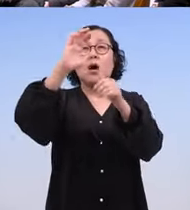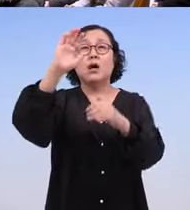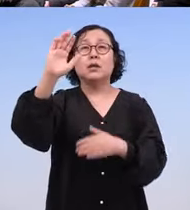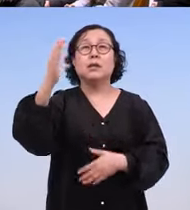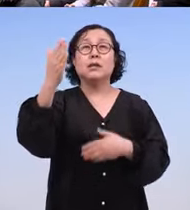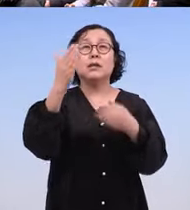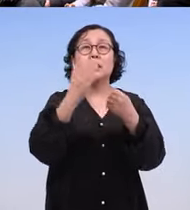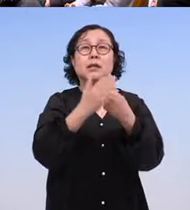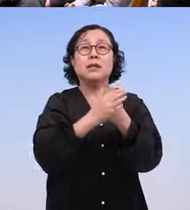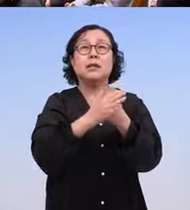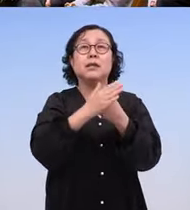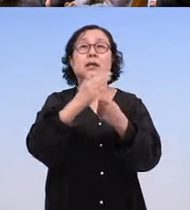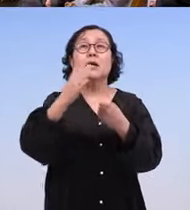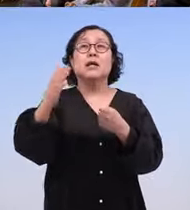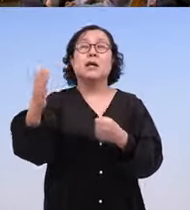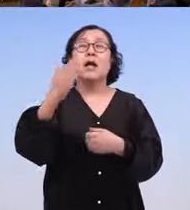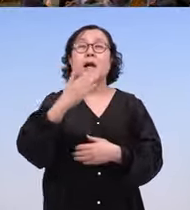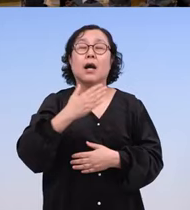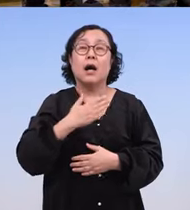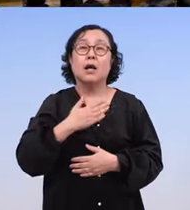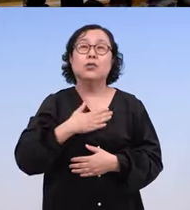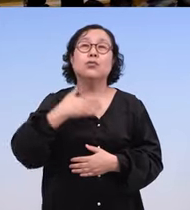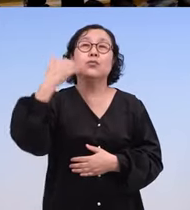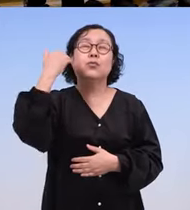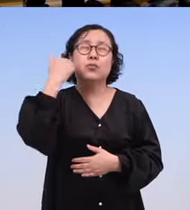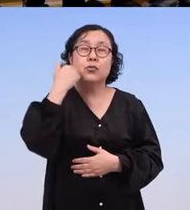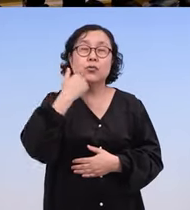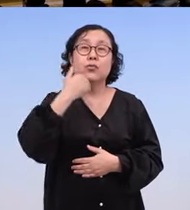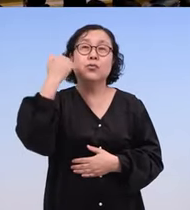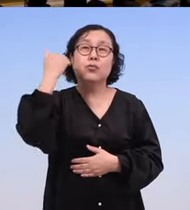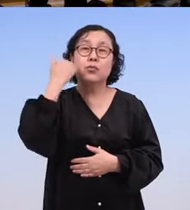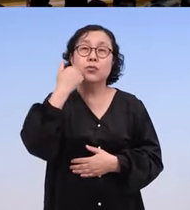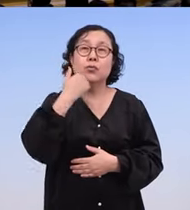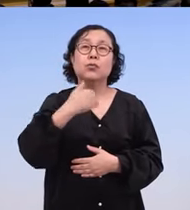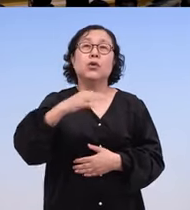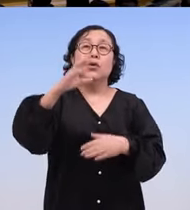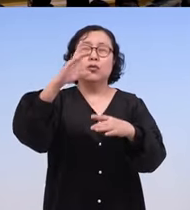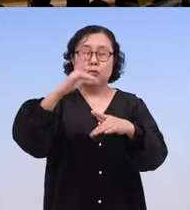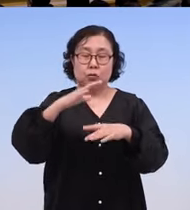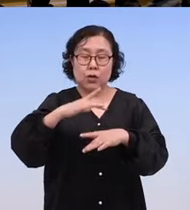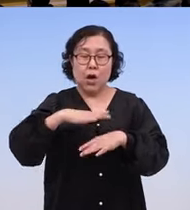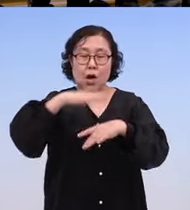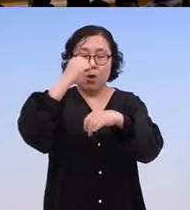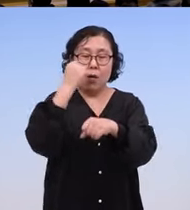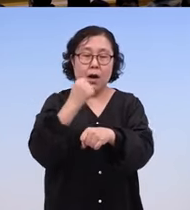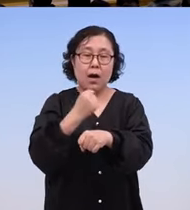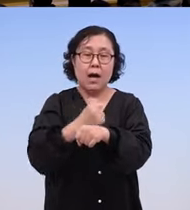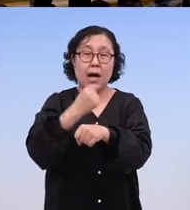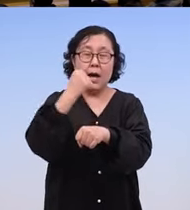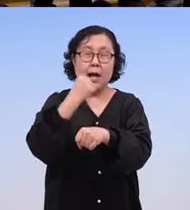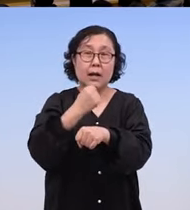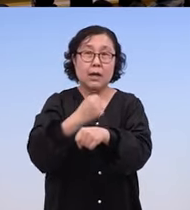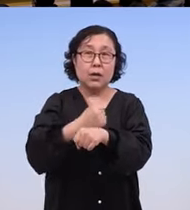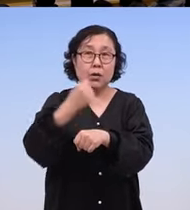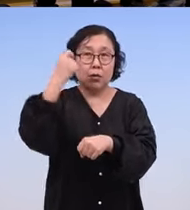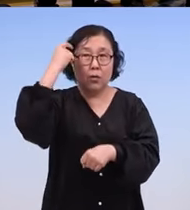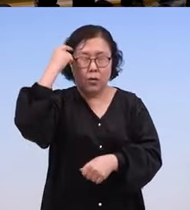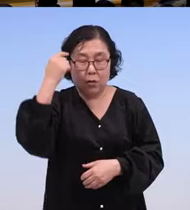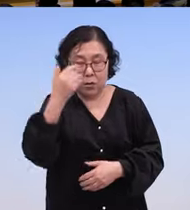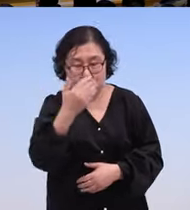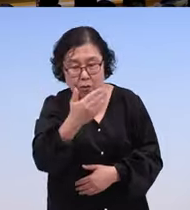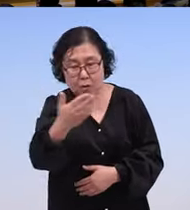내게 능력 주시는 그분이 계시기 때문에 내가 누구를 두려워하리요.